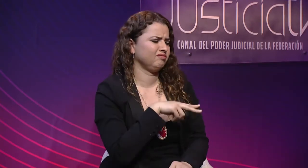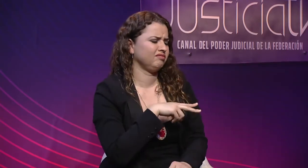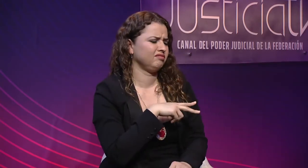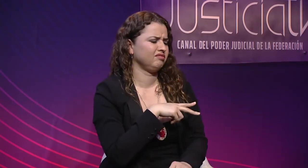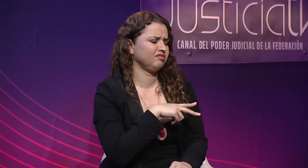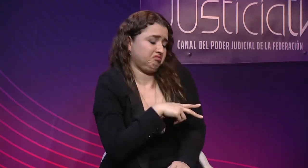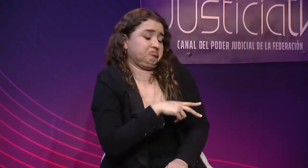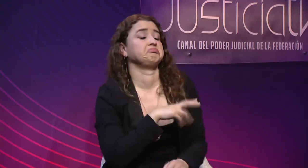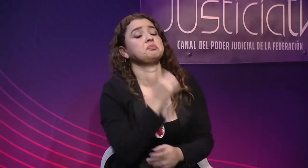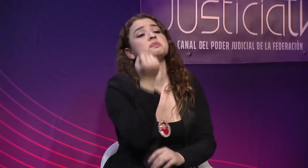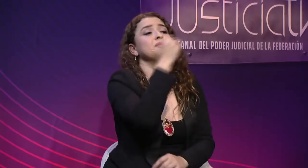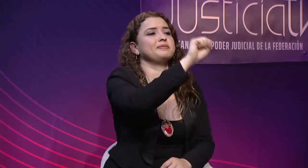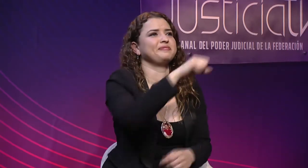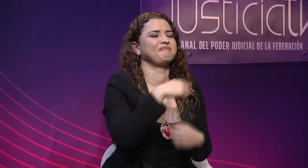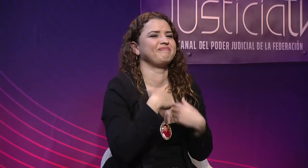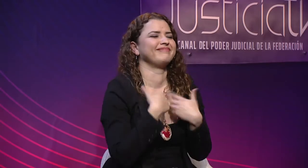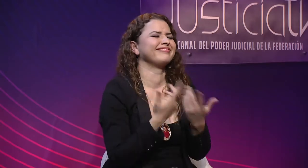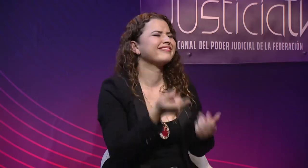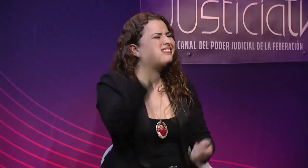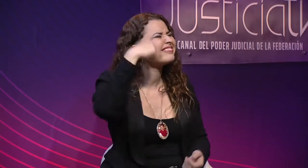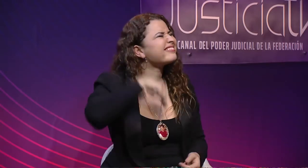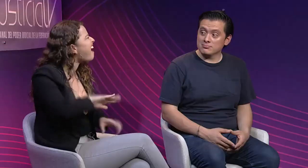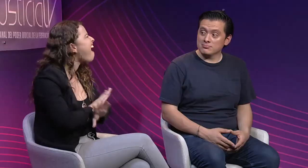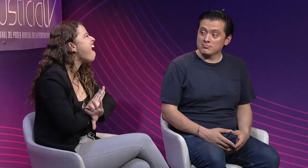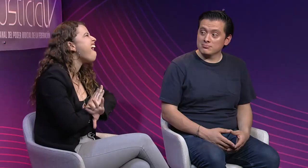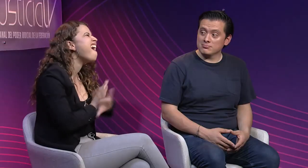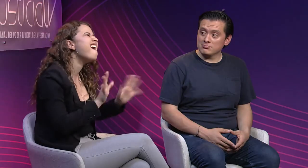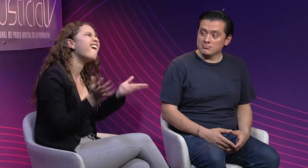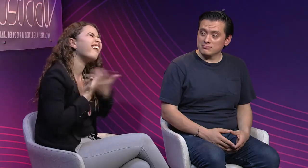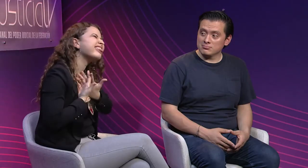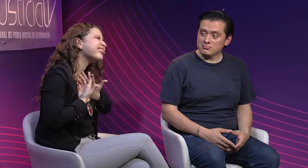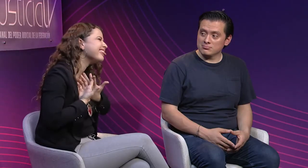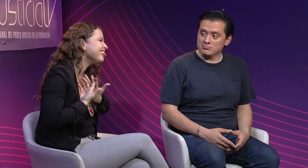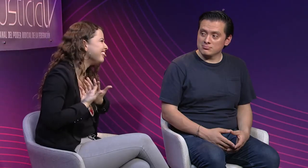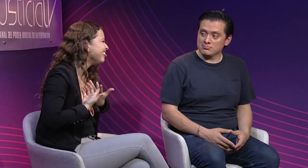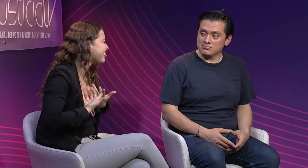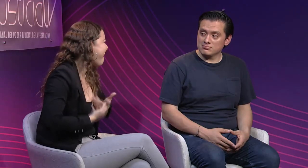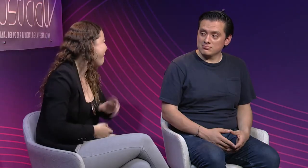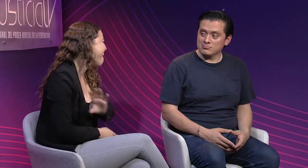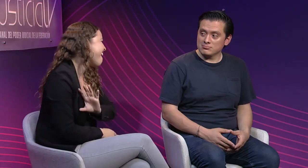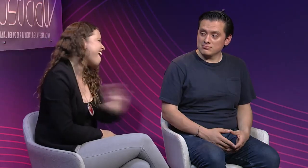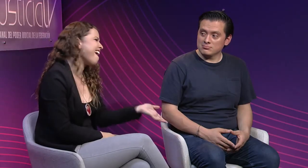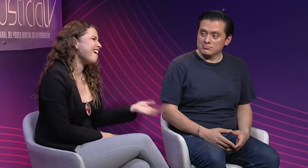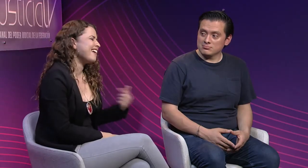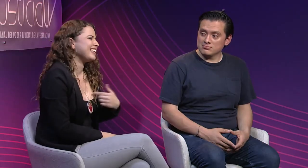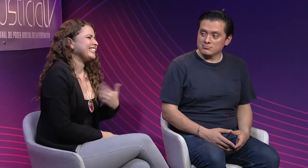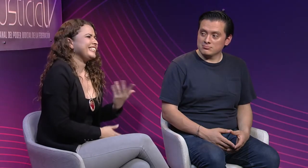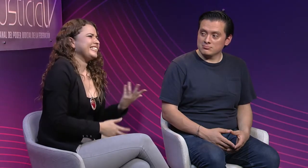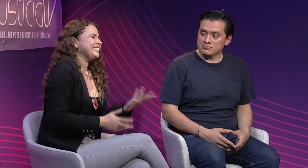¿eh? No me hables porque no entiendo. Y entonces se volteó, se fue a otro lado y de verdad me sentí súper